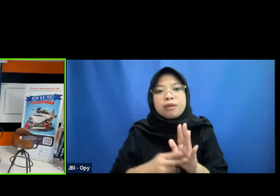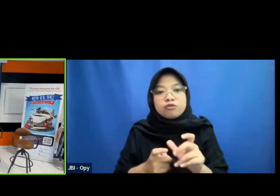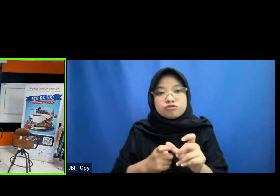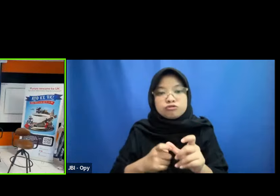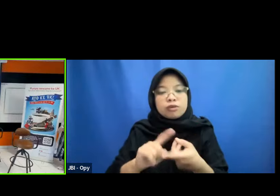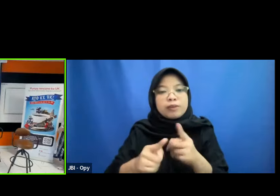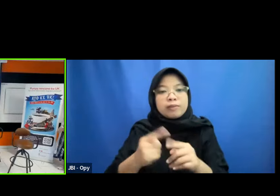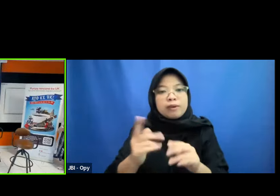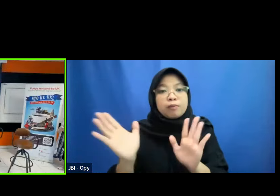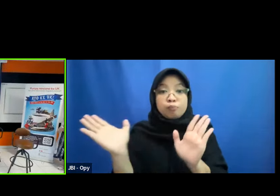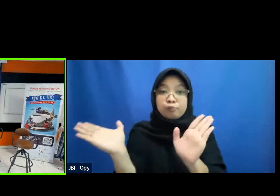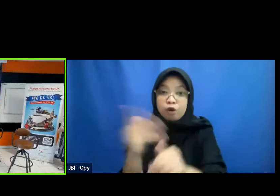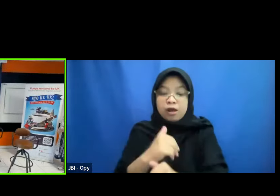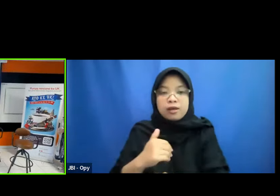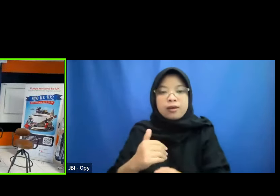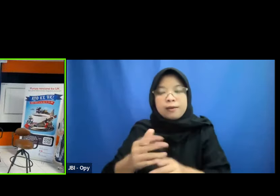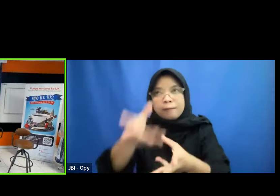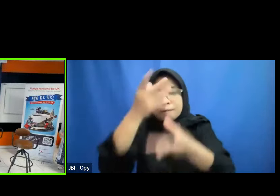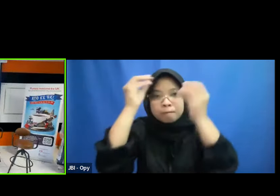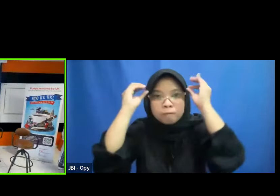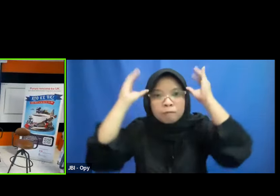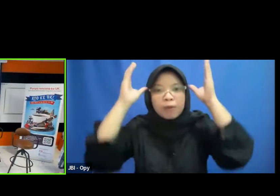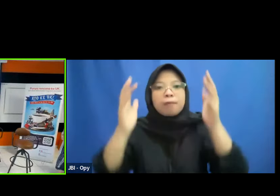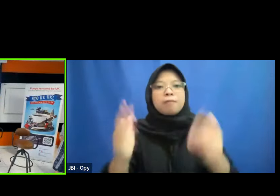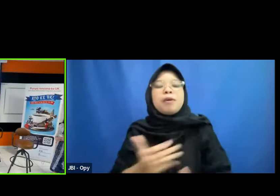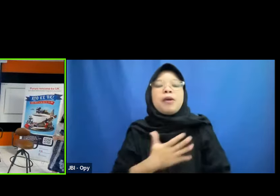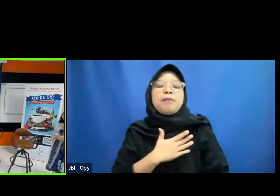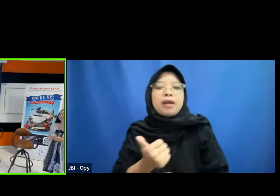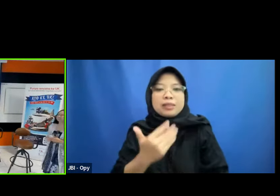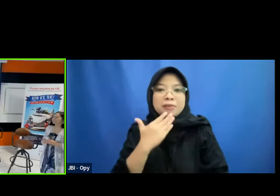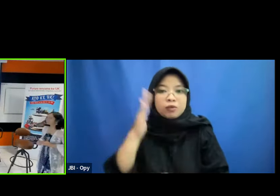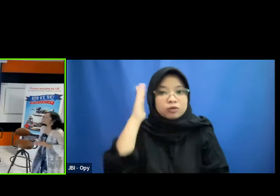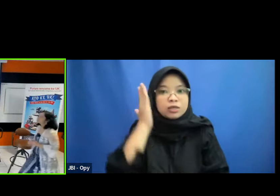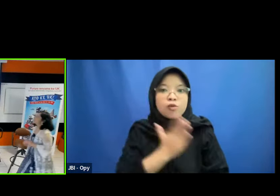kesan yang baik ku wasalamualaikum warahmatullahi